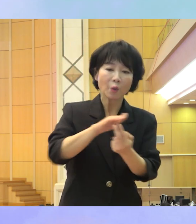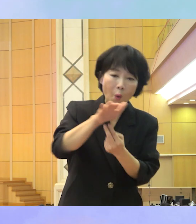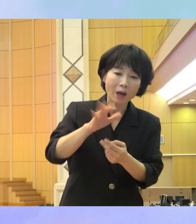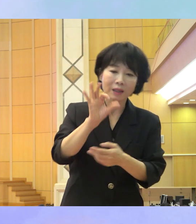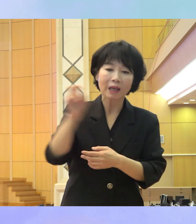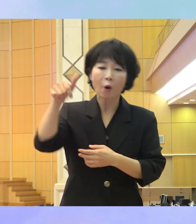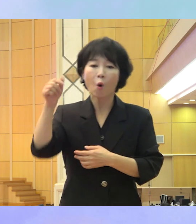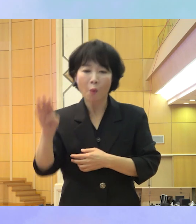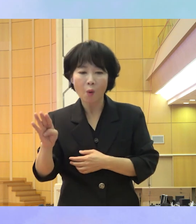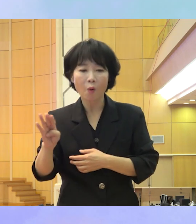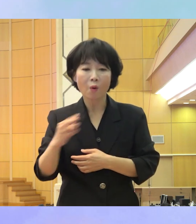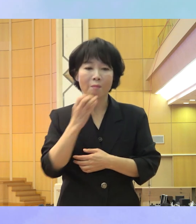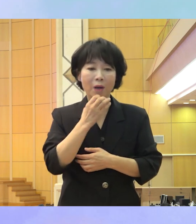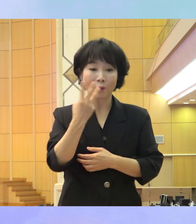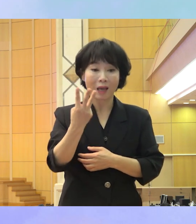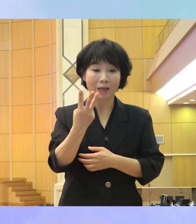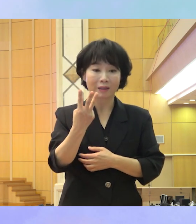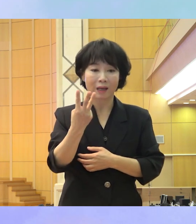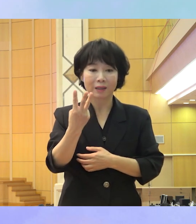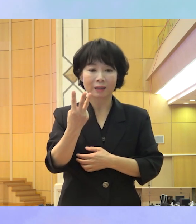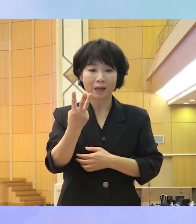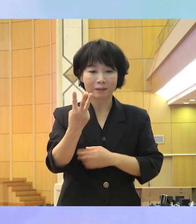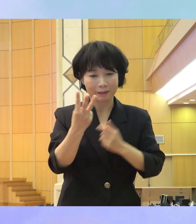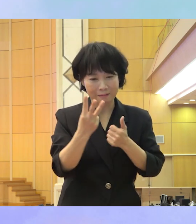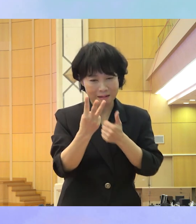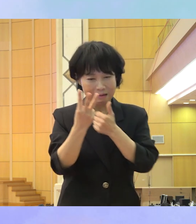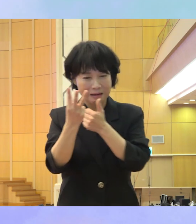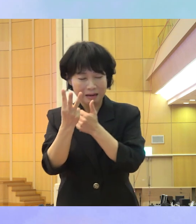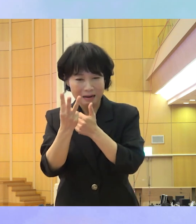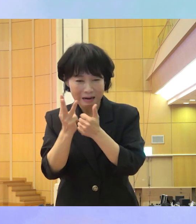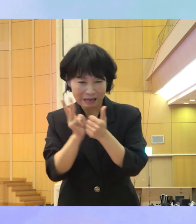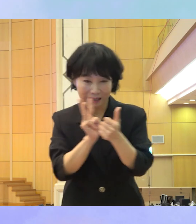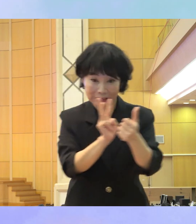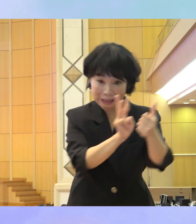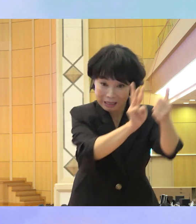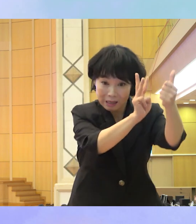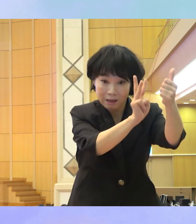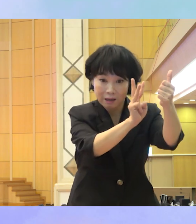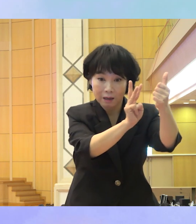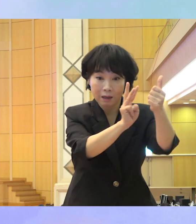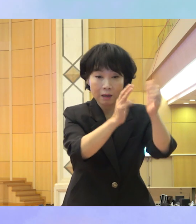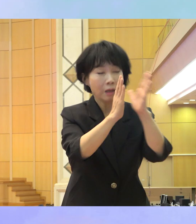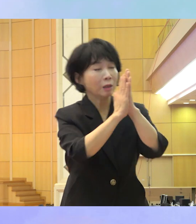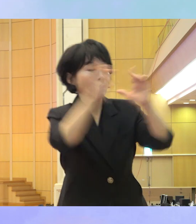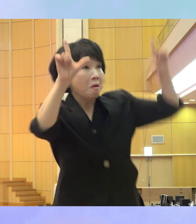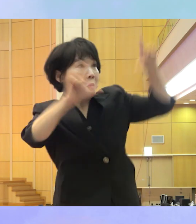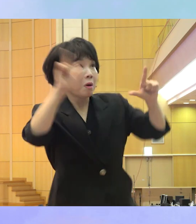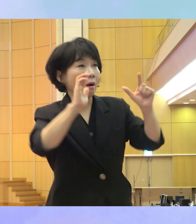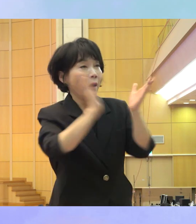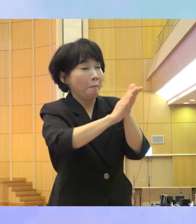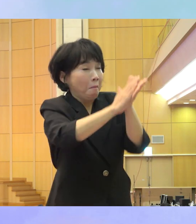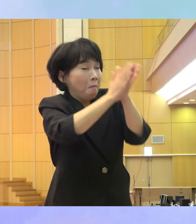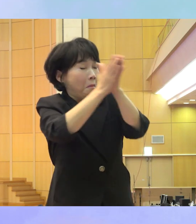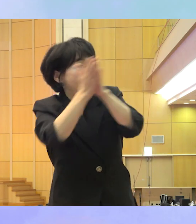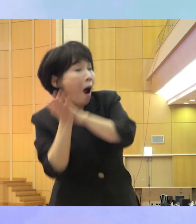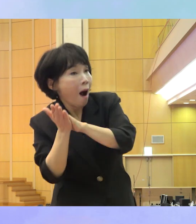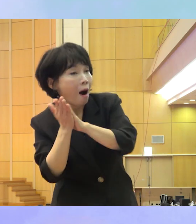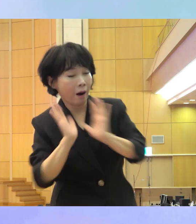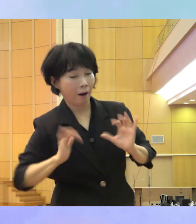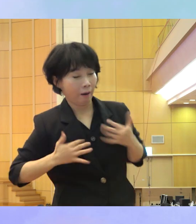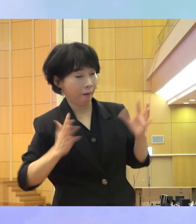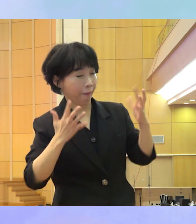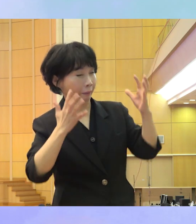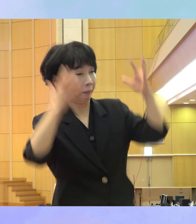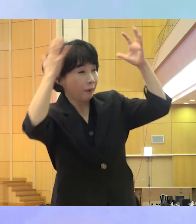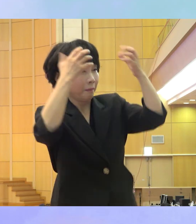올라가사 기도하실 때 용모가 변화되고 그 옷이 휘어져 광채가 나더라. 문득 두 사람이 예수와